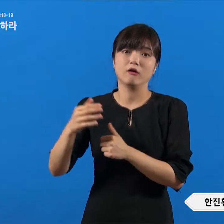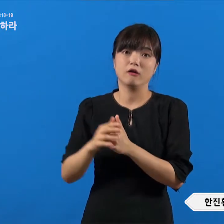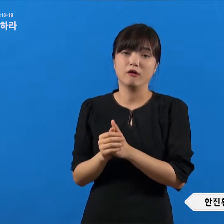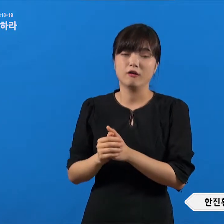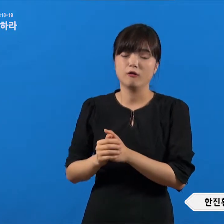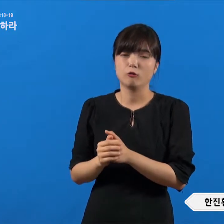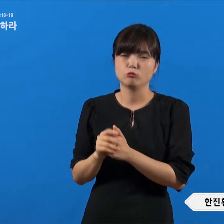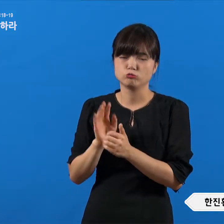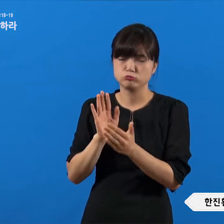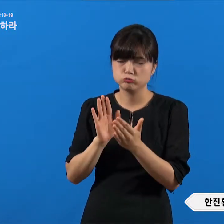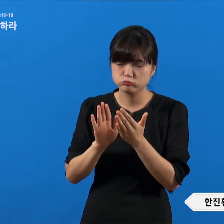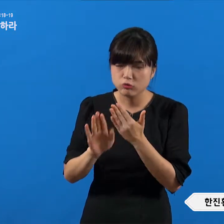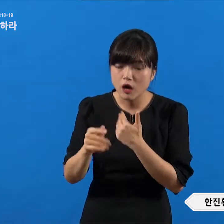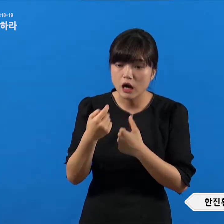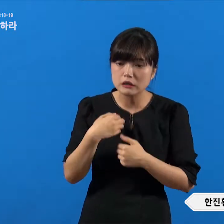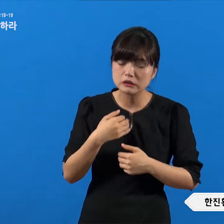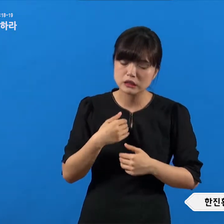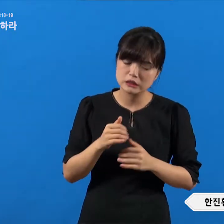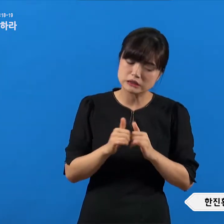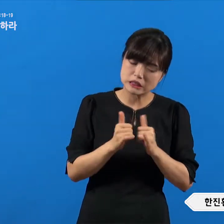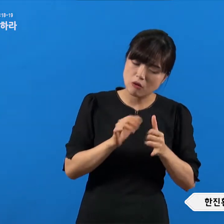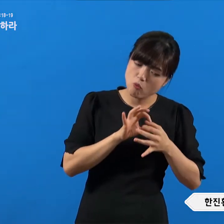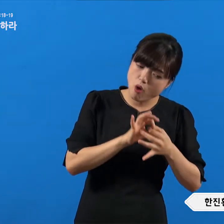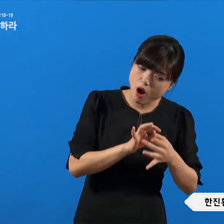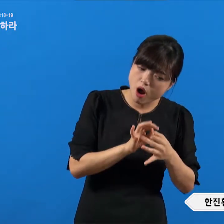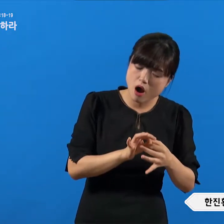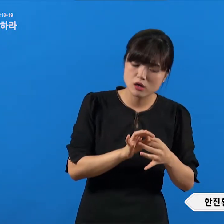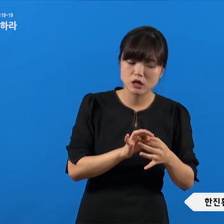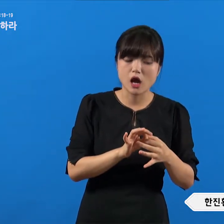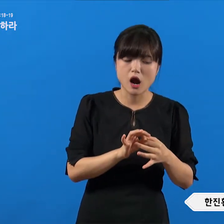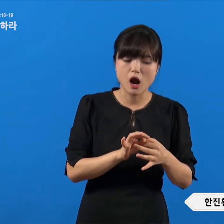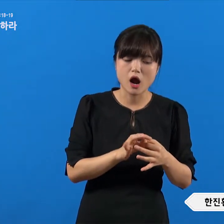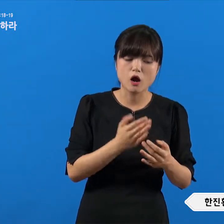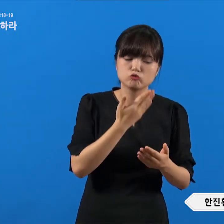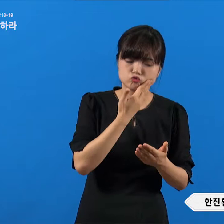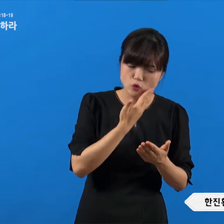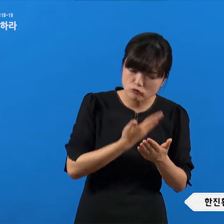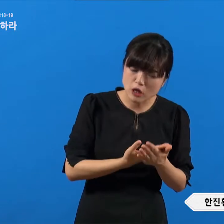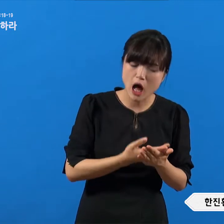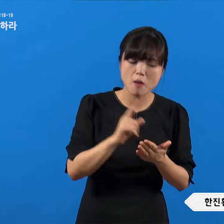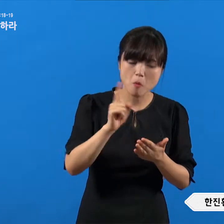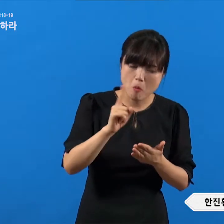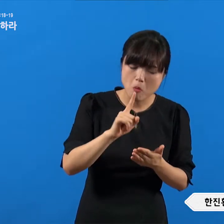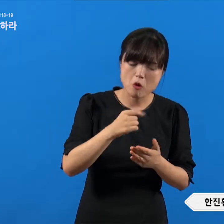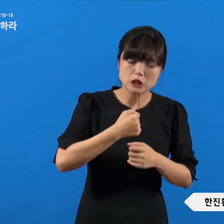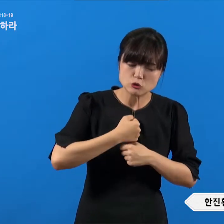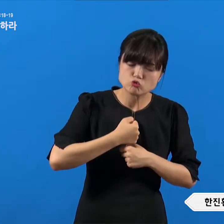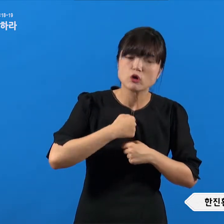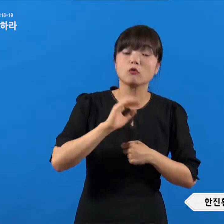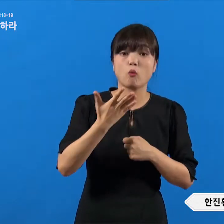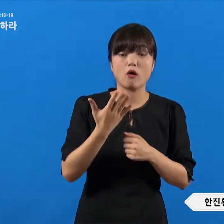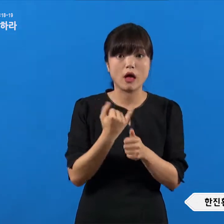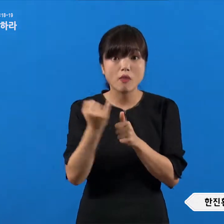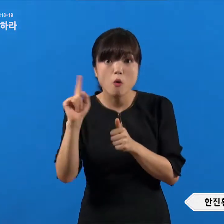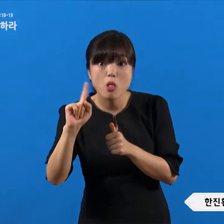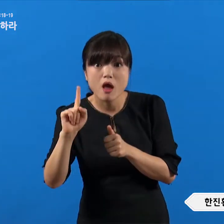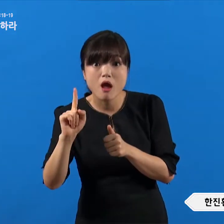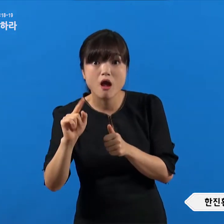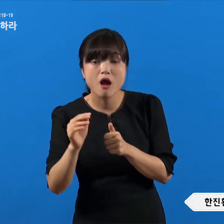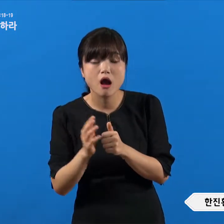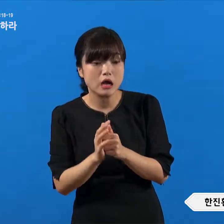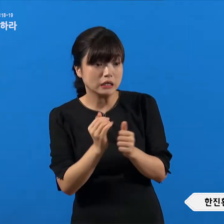또 그러다 보니까 자기 인간관계에 깊이를 더하게 되었습니다. 또 아내는